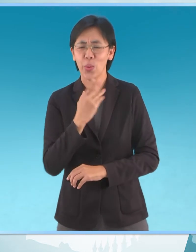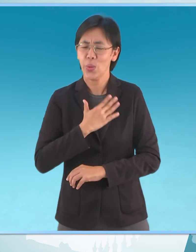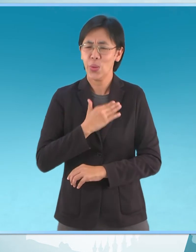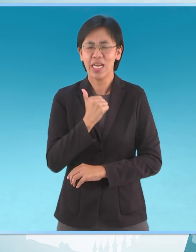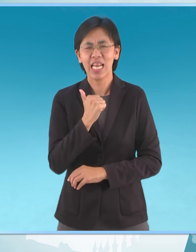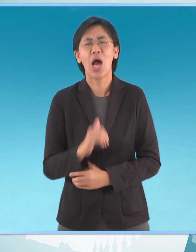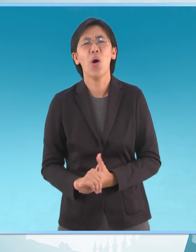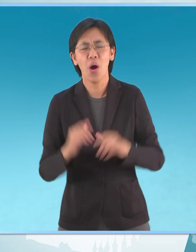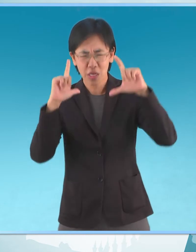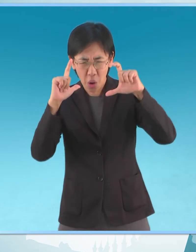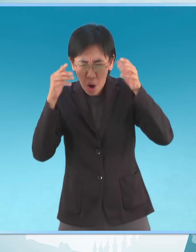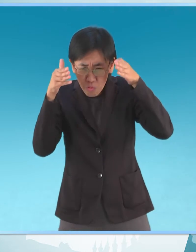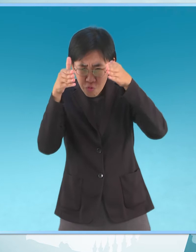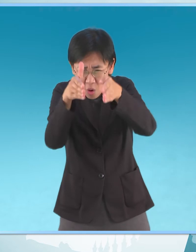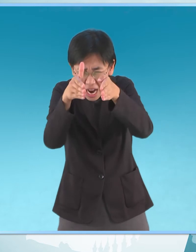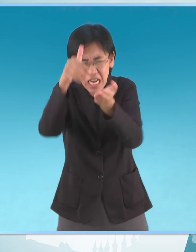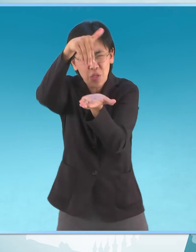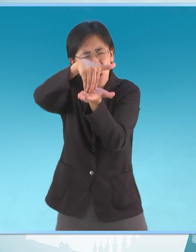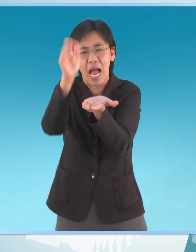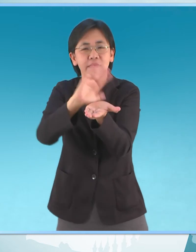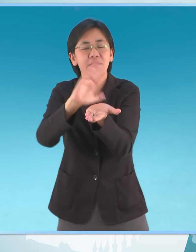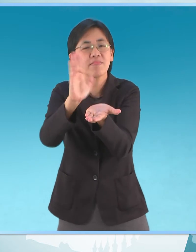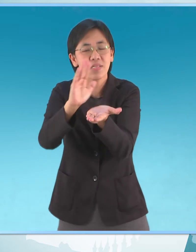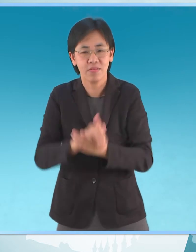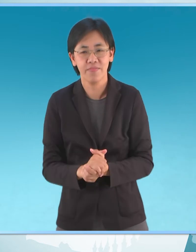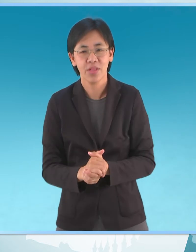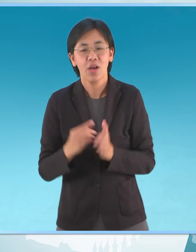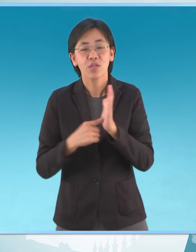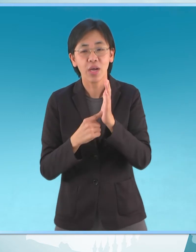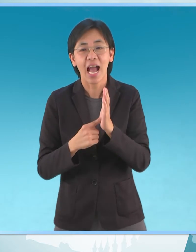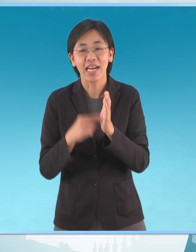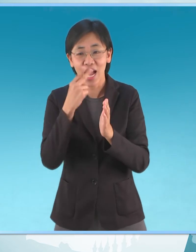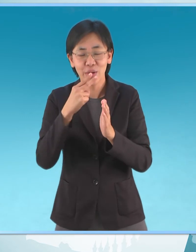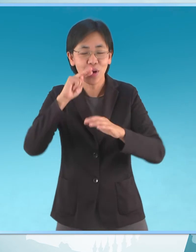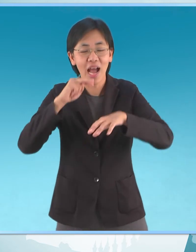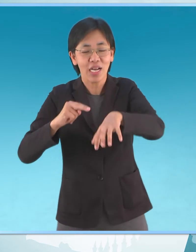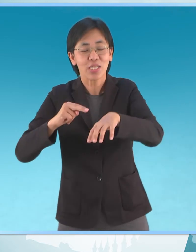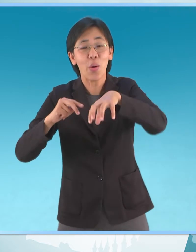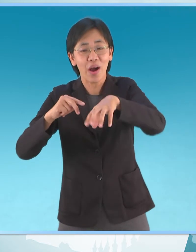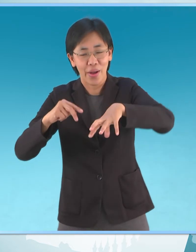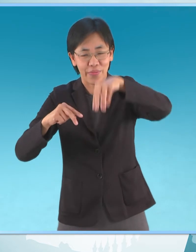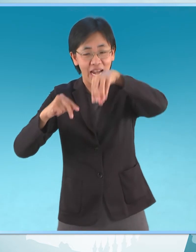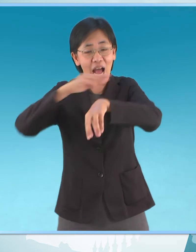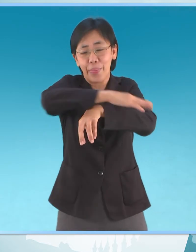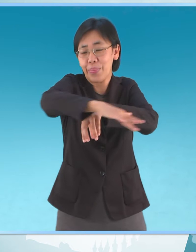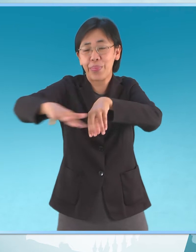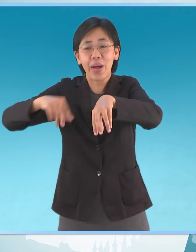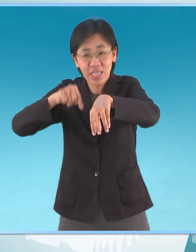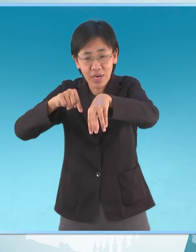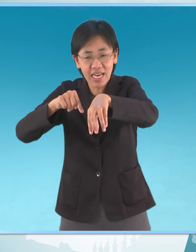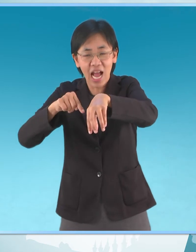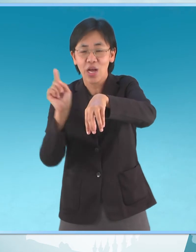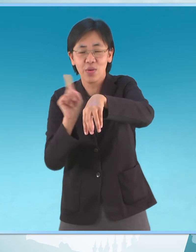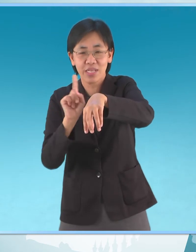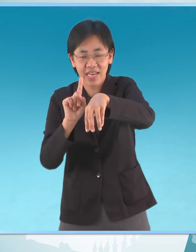ยังเป็นว่าจุดโฟกัสจะอยู่กึ่งกลางภาพเสมอไปนะครับอย่างภาพนี้ที่ผมถ่ายศาลากลางน้ำเนี่ยผมก็เอาจุดโฟกัสก็คือศาลากลางน้